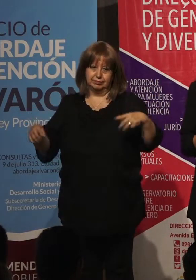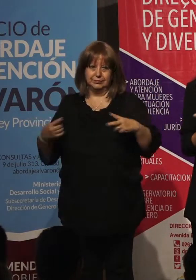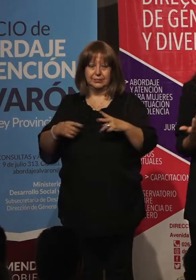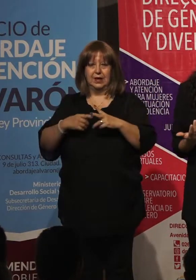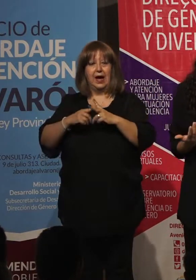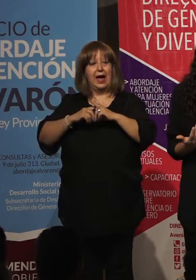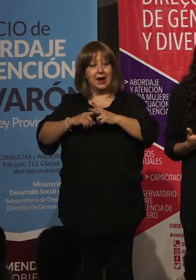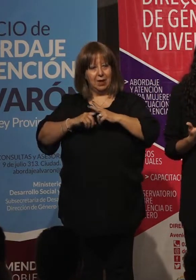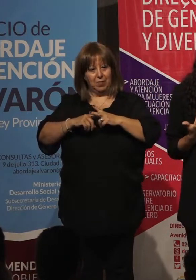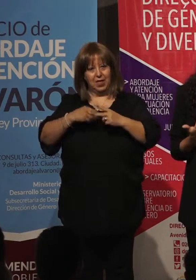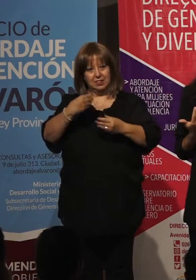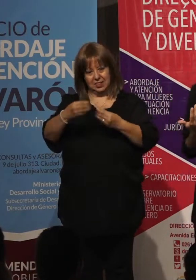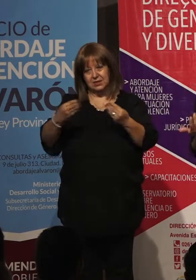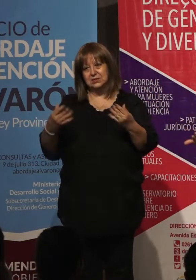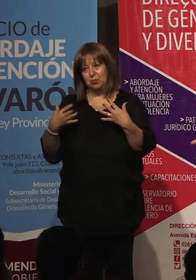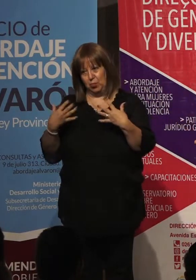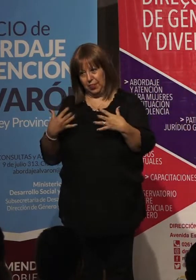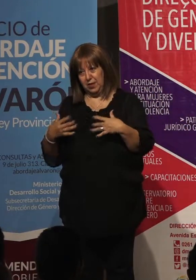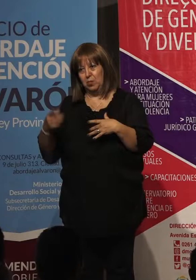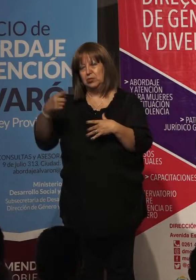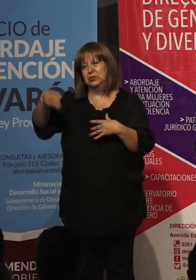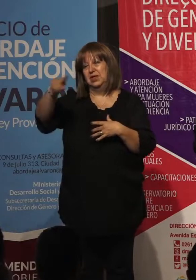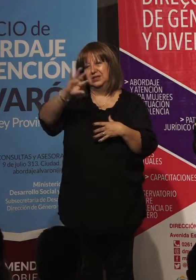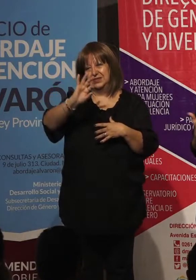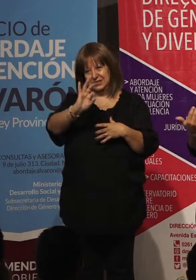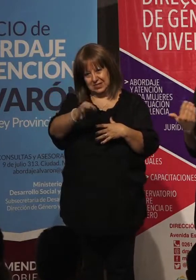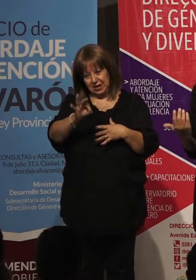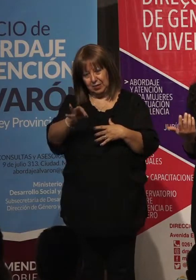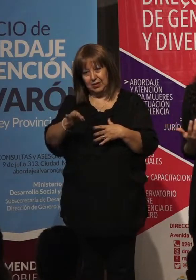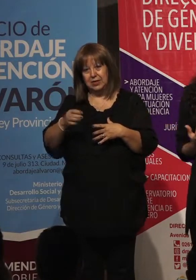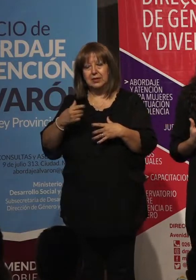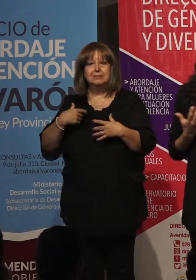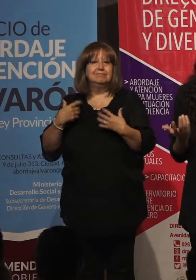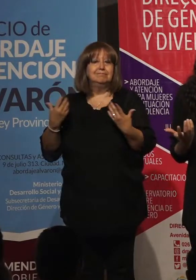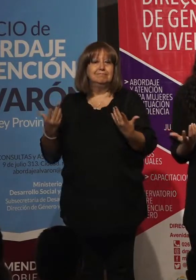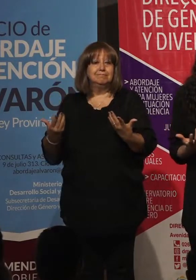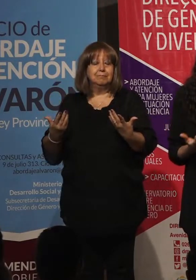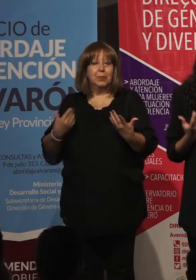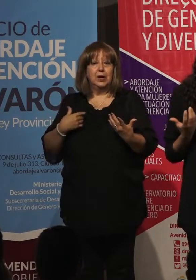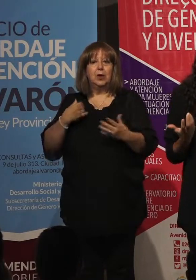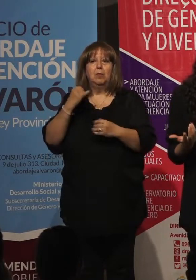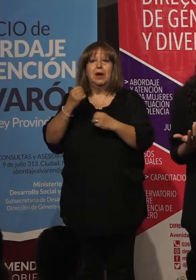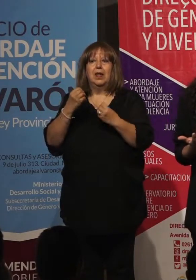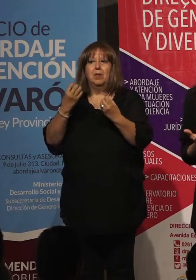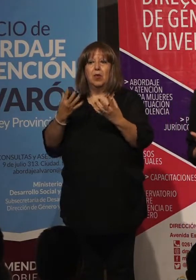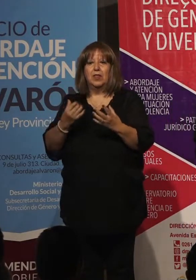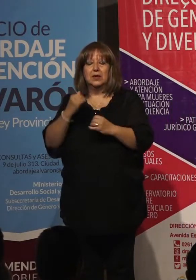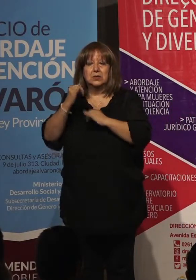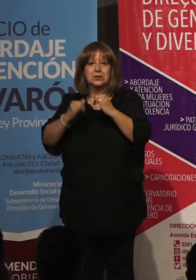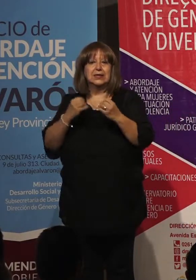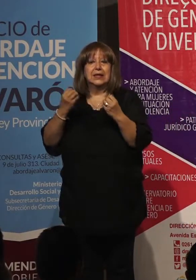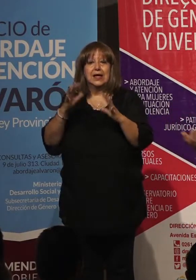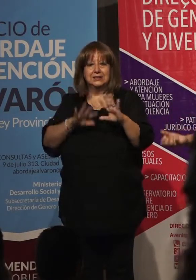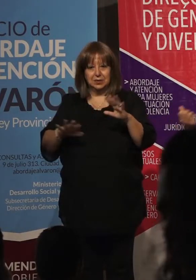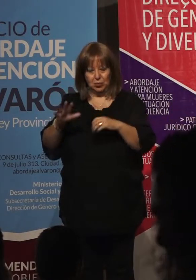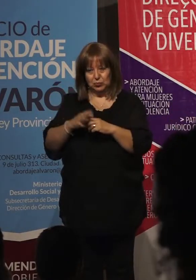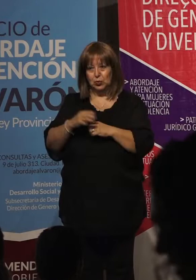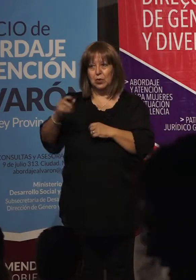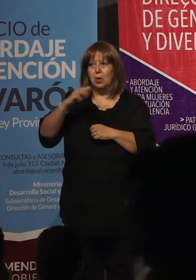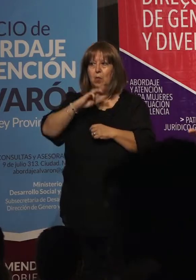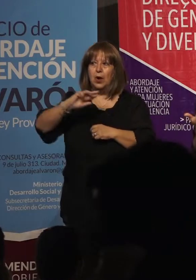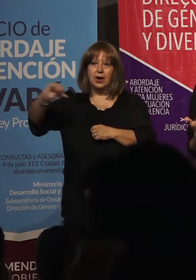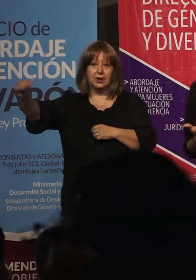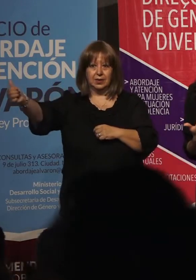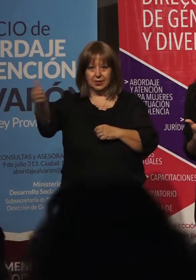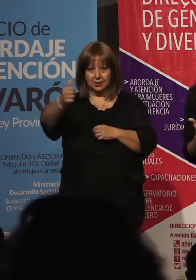que seguramente todas ustedes saben, pero estoy para poder visibilizar también qué hacemos cuando una